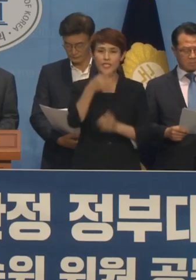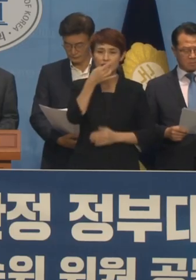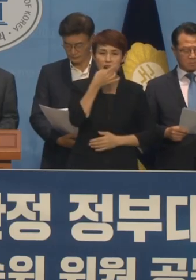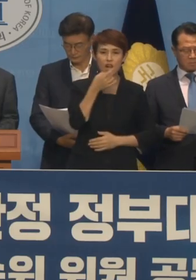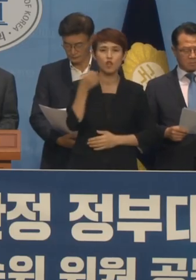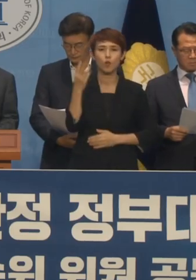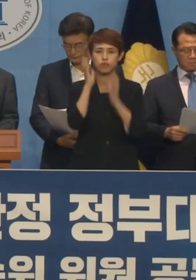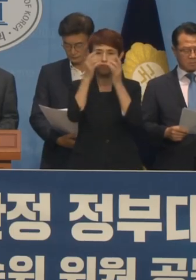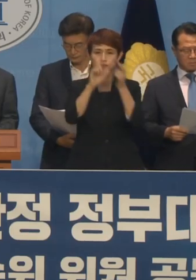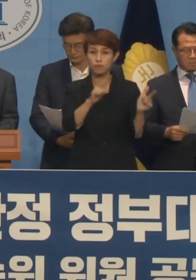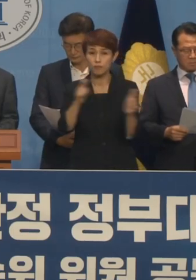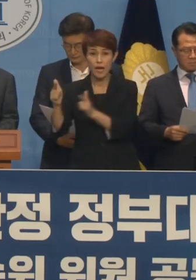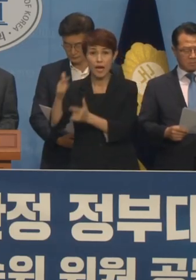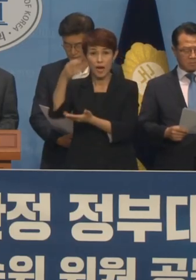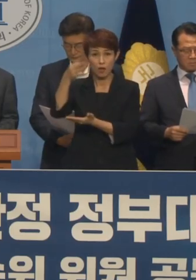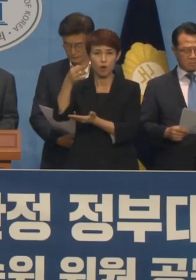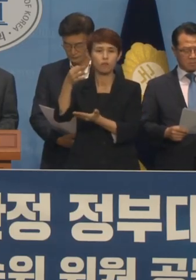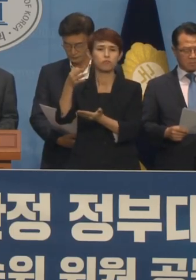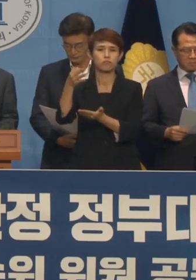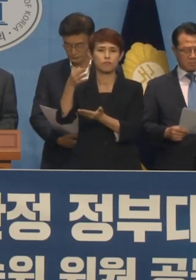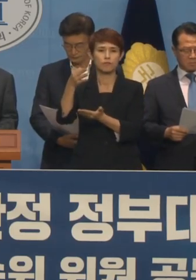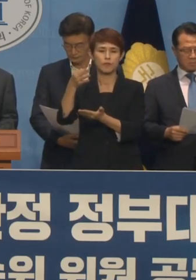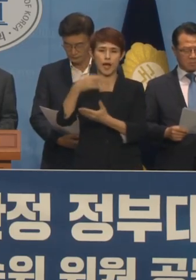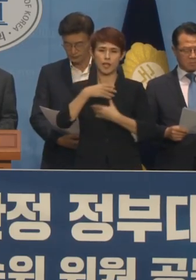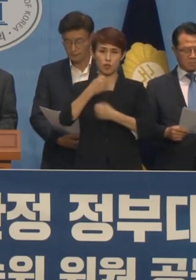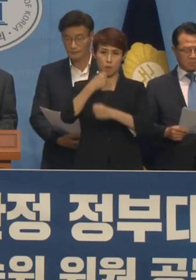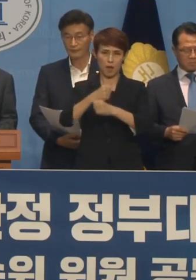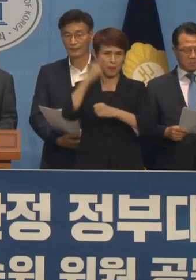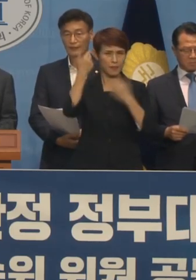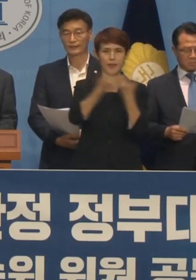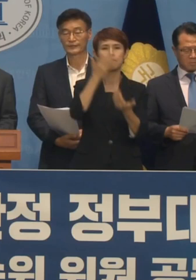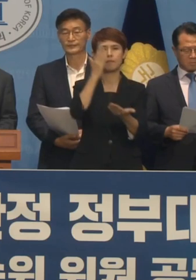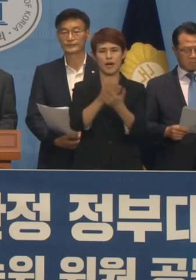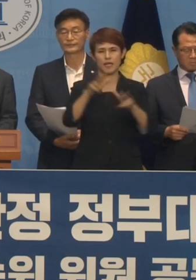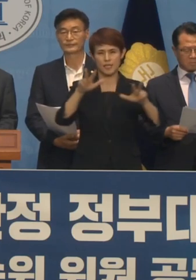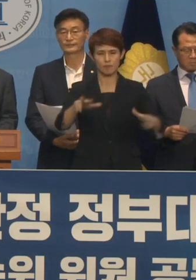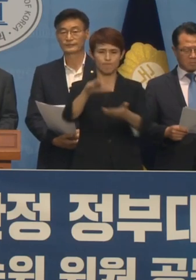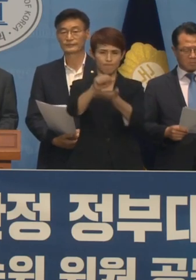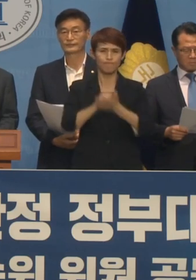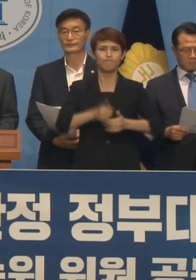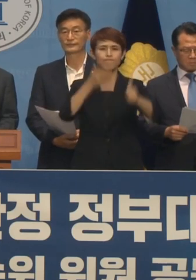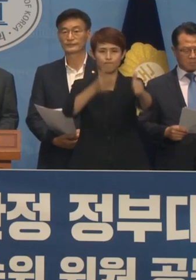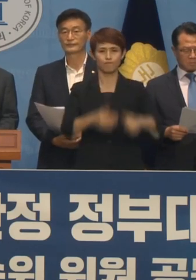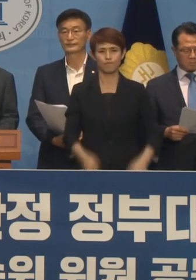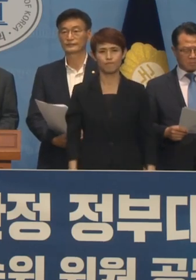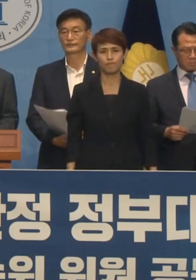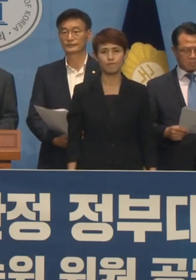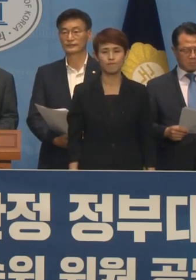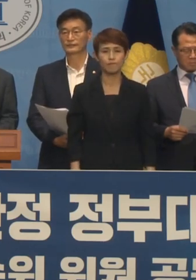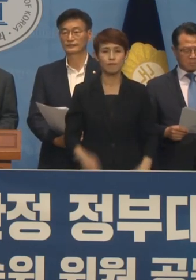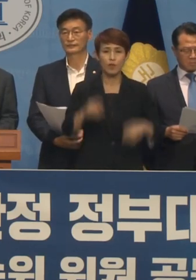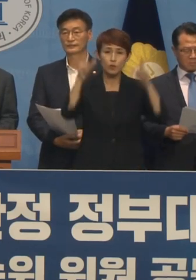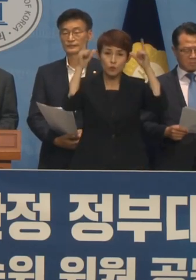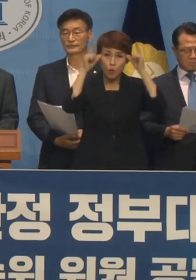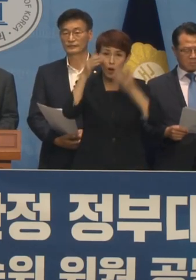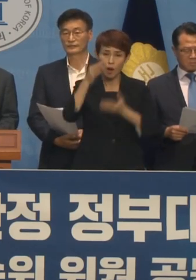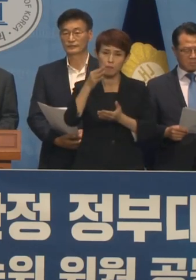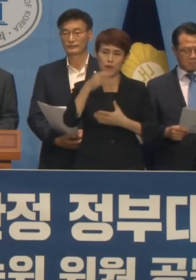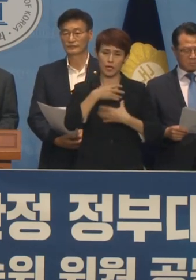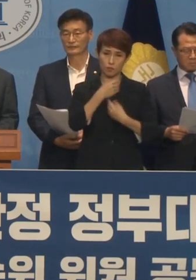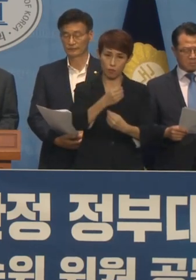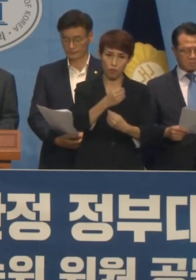주요 농산물 가격 안정제를 반대 말고 즉각 도입하라. 하나, 한우값